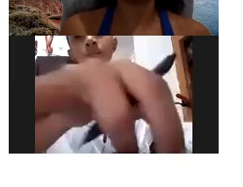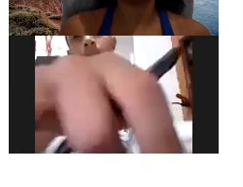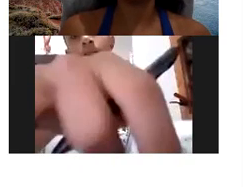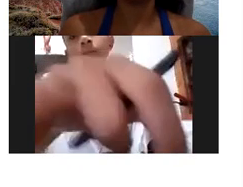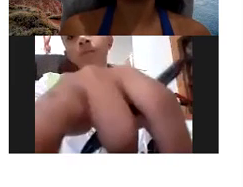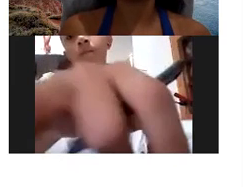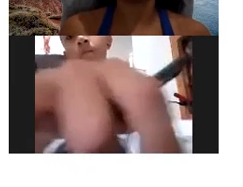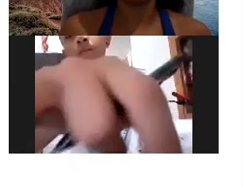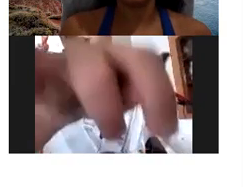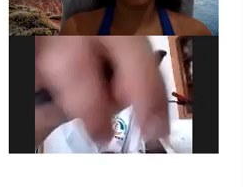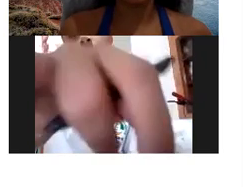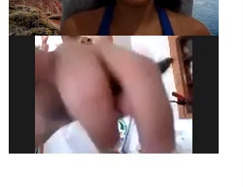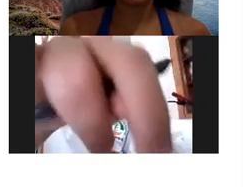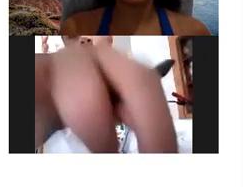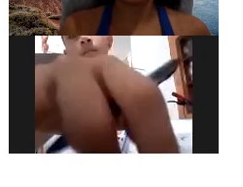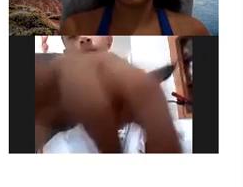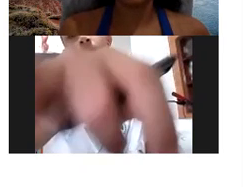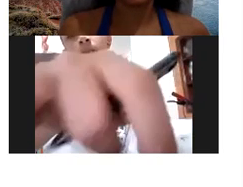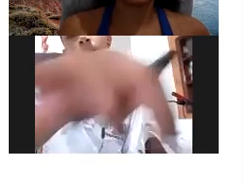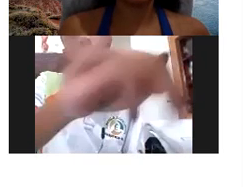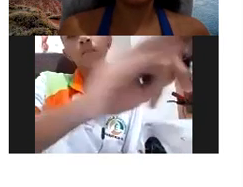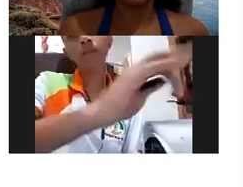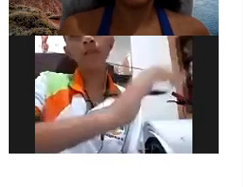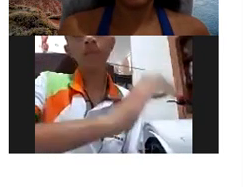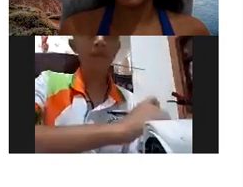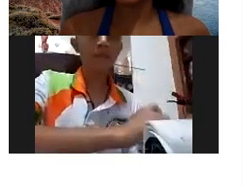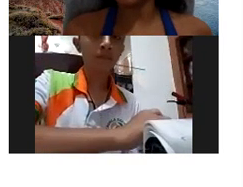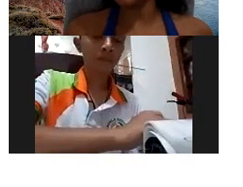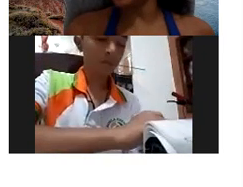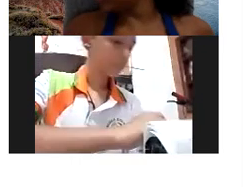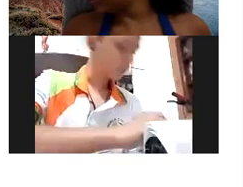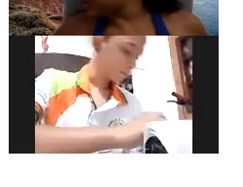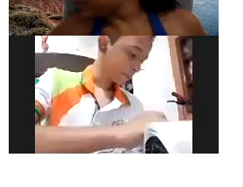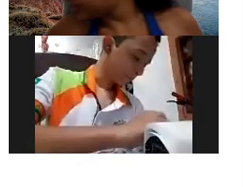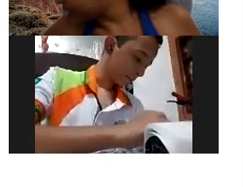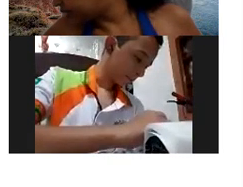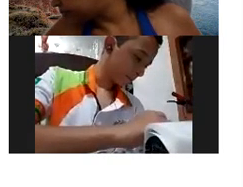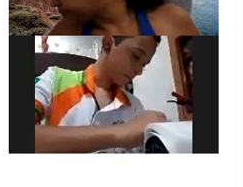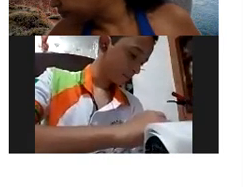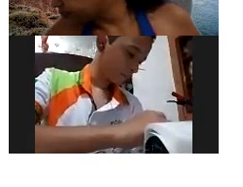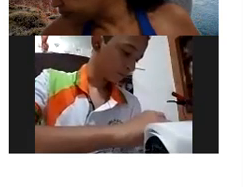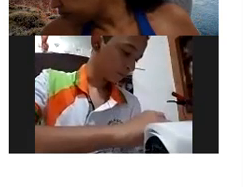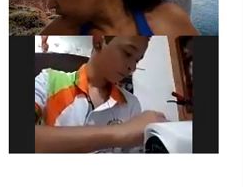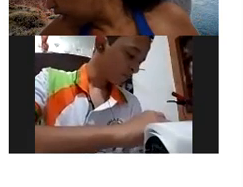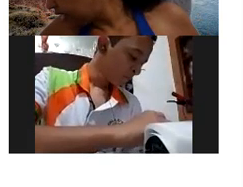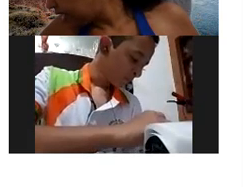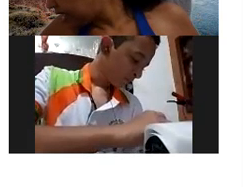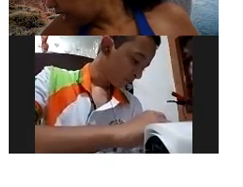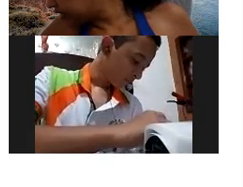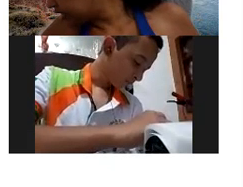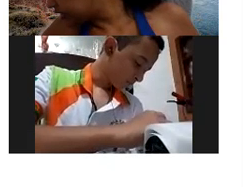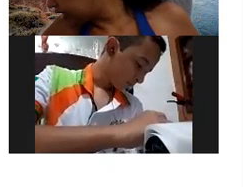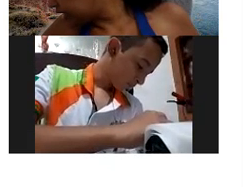que acontecia de fato aí vocês decidem Tá certo né você vai acontecer o seguinte Veja aqui